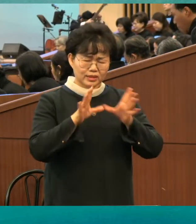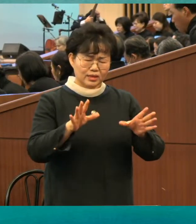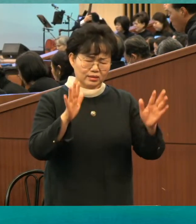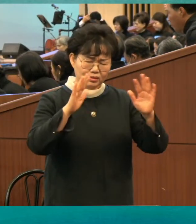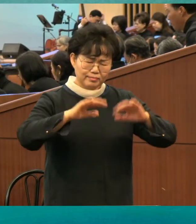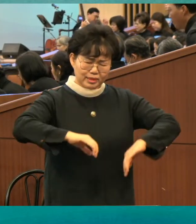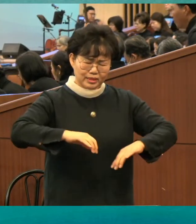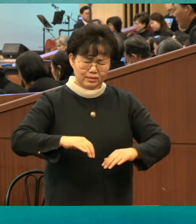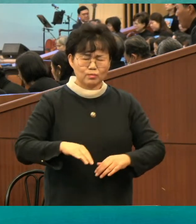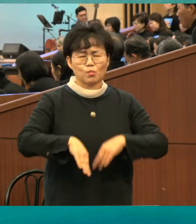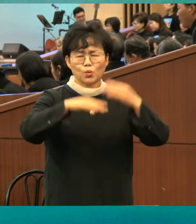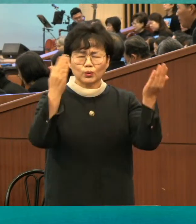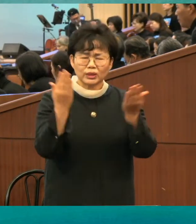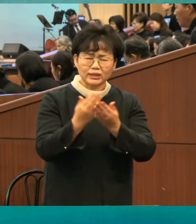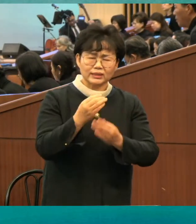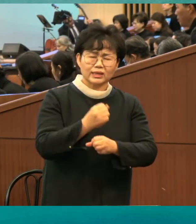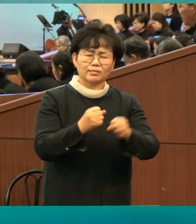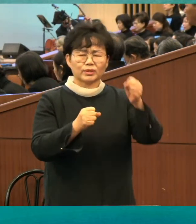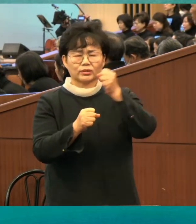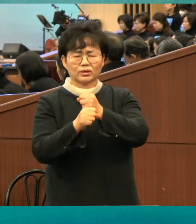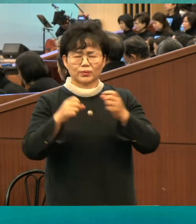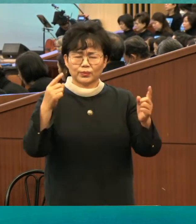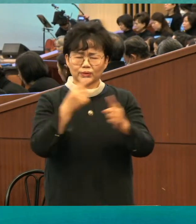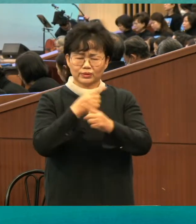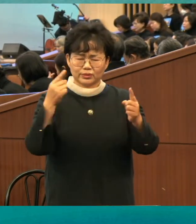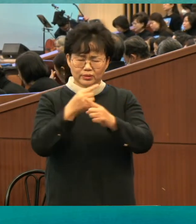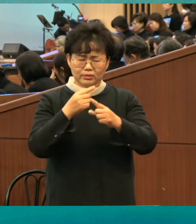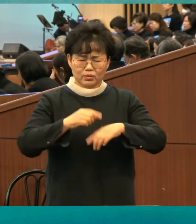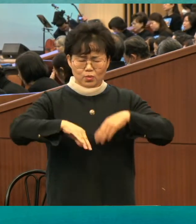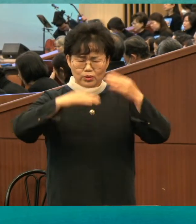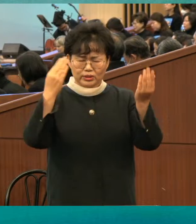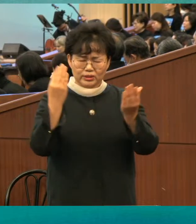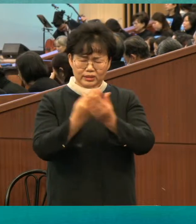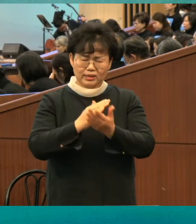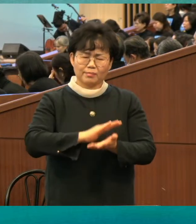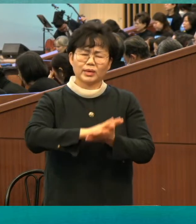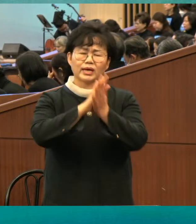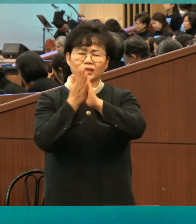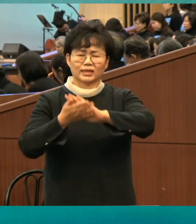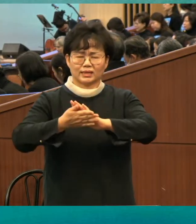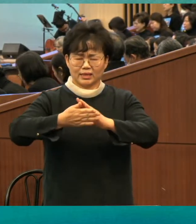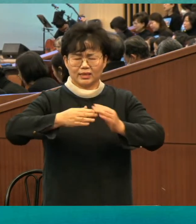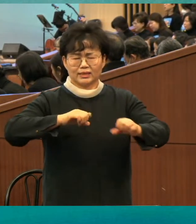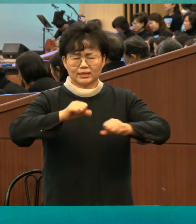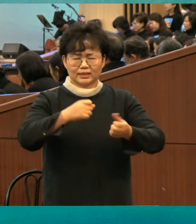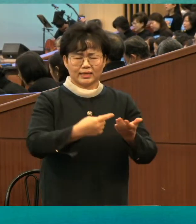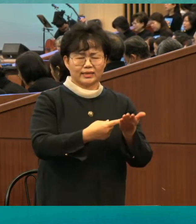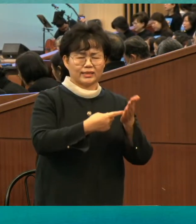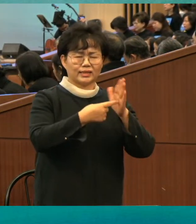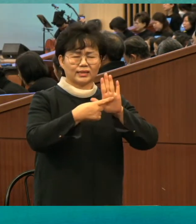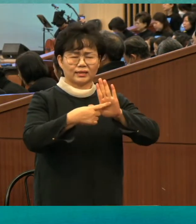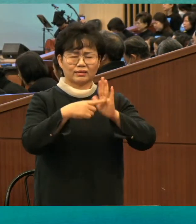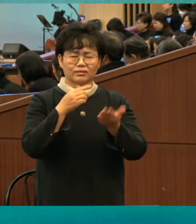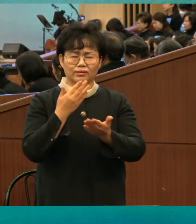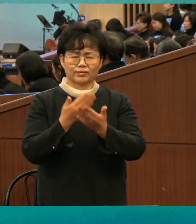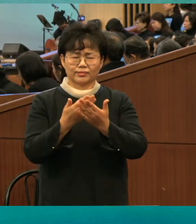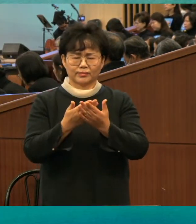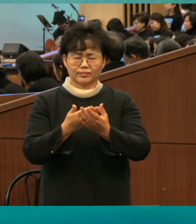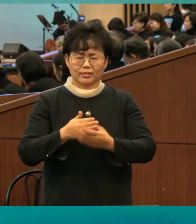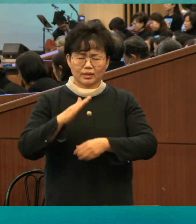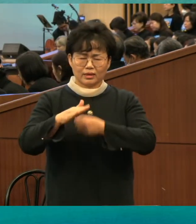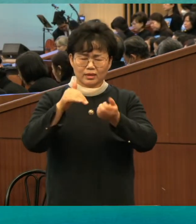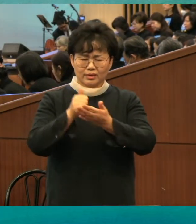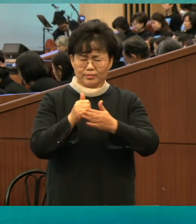것들이 회복되고 치유되고 온전케 되는 역사가 일어나게 하여 주시옵소서. 우리가 하나님의